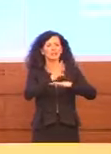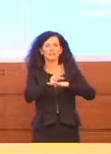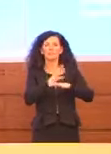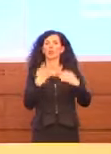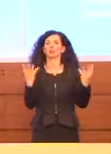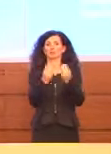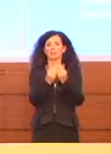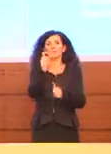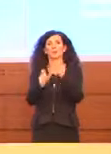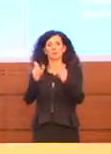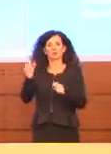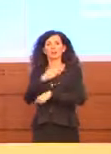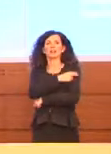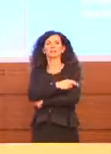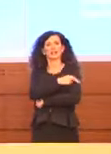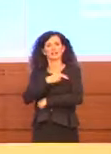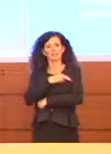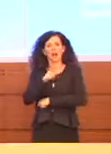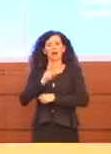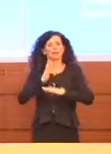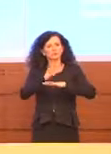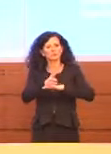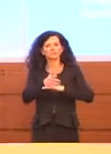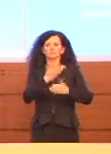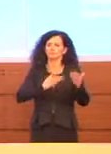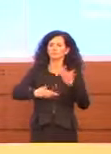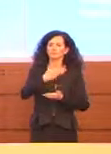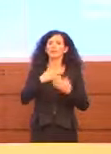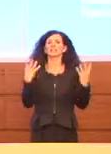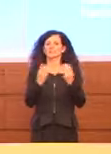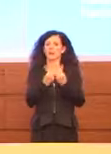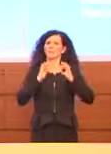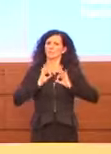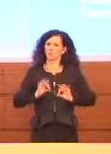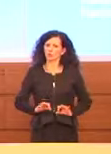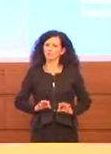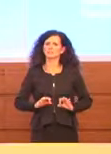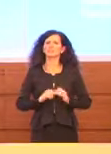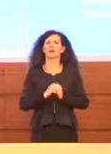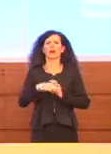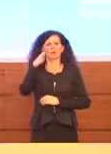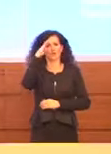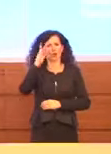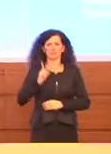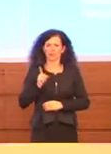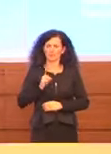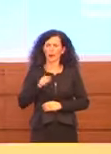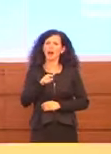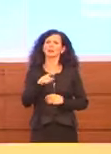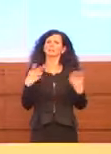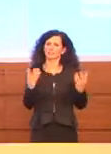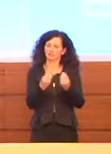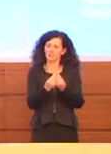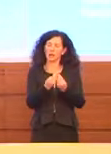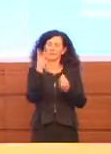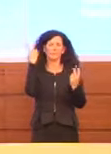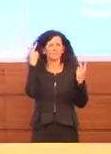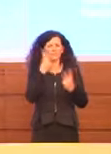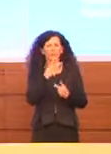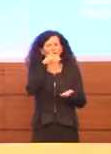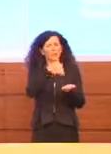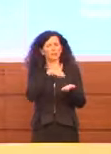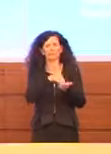che è stato impegnato nella gestione dell'emergenza alle forze di polizia le forze armate sono state particolarmente preziose